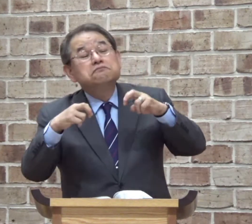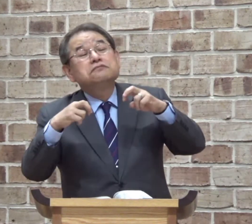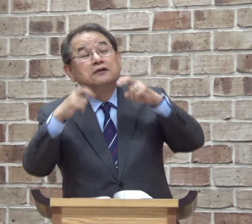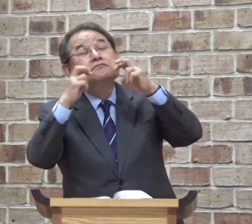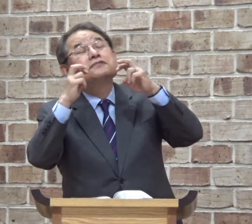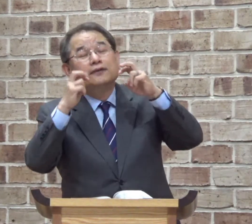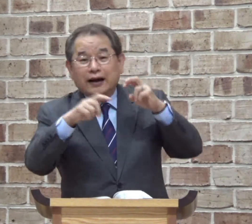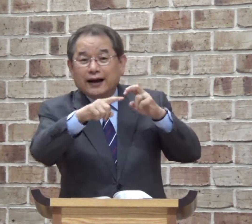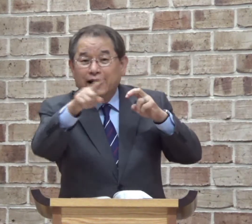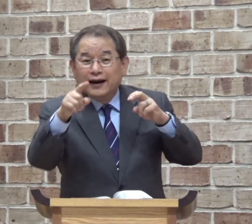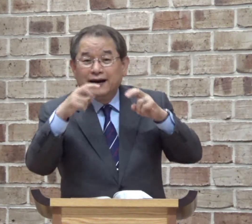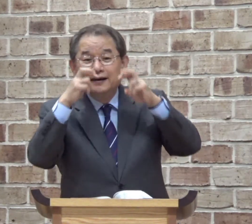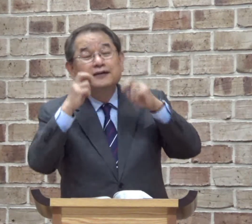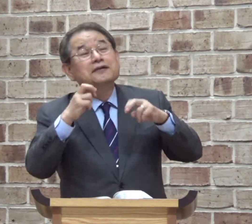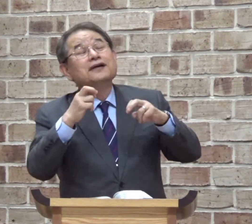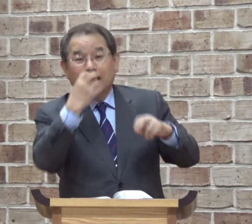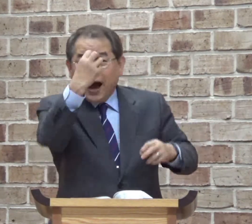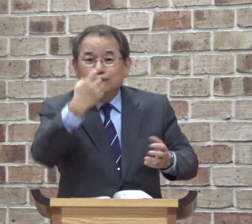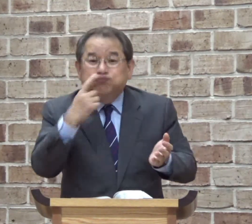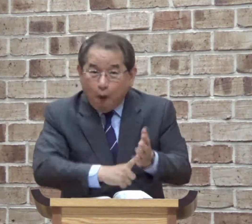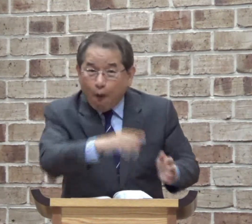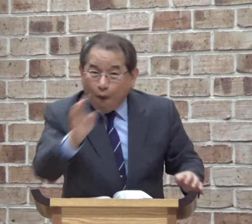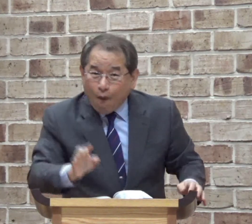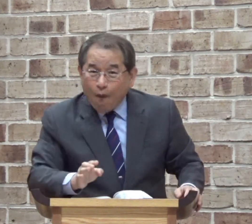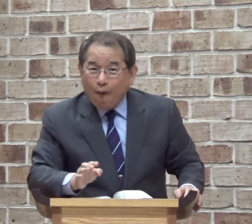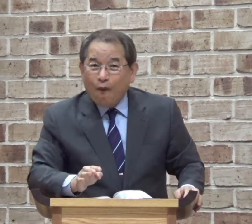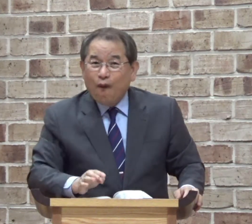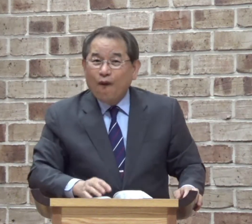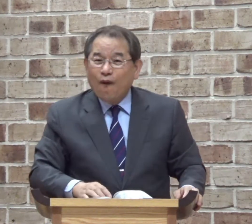쌍꺼풀이 있는 사람도 교만해지기 쉽습니다.